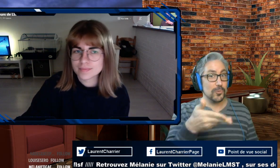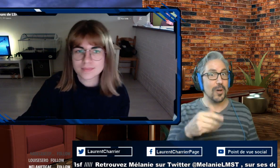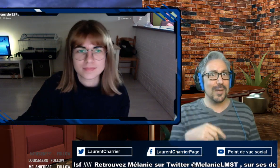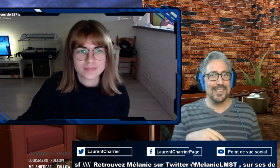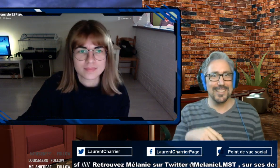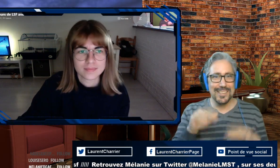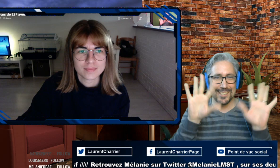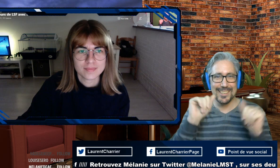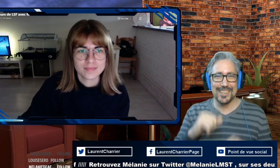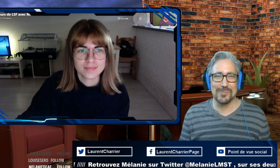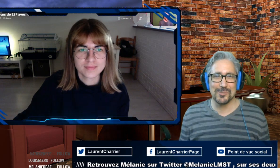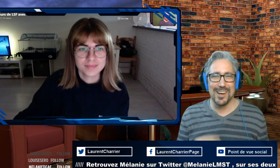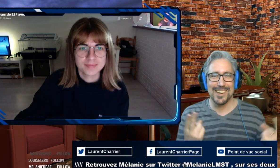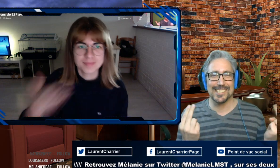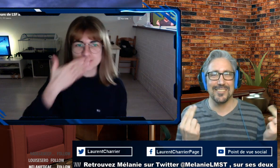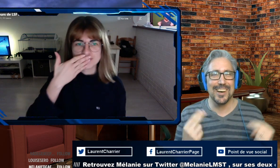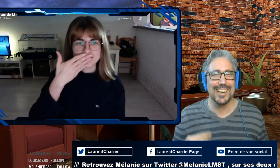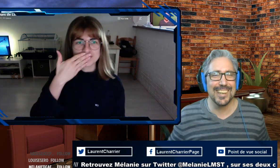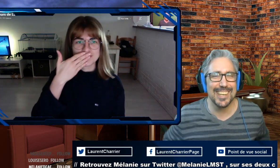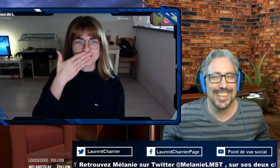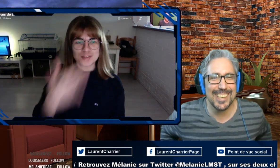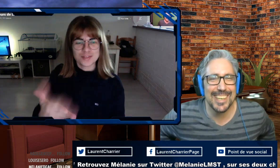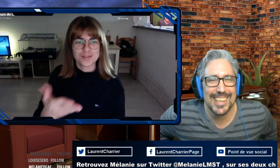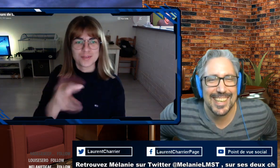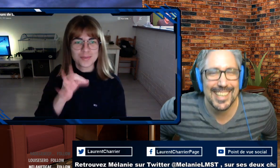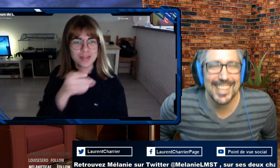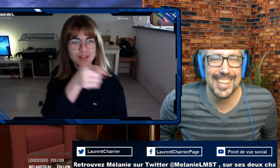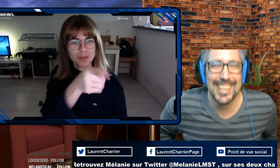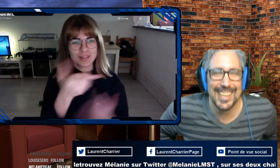Voilà, bonsoir Mélanie. Bonsoir, ça va?